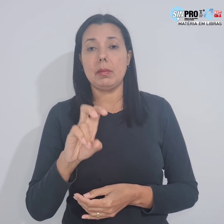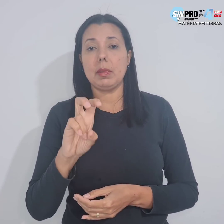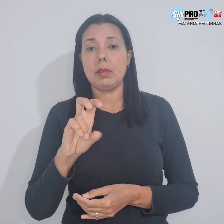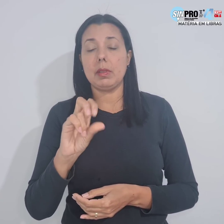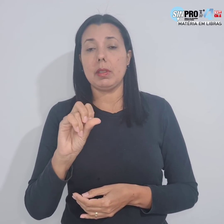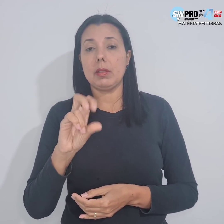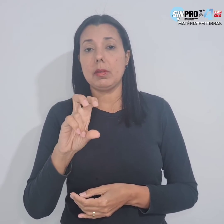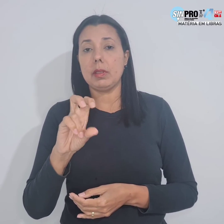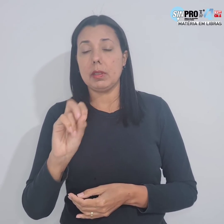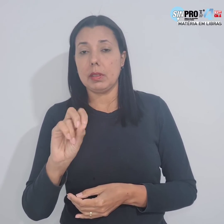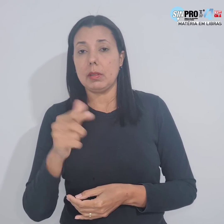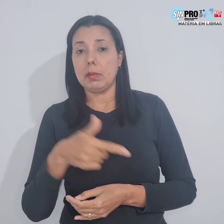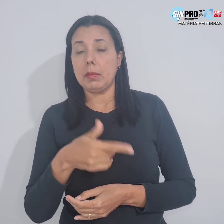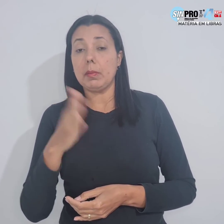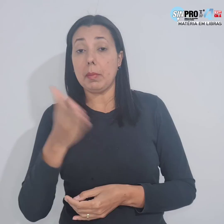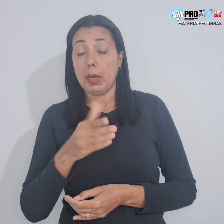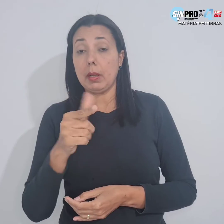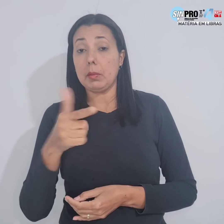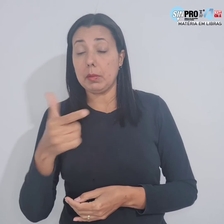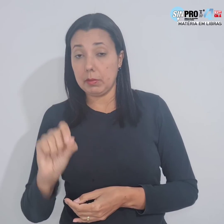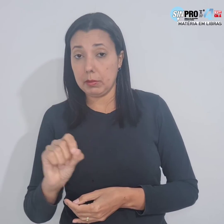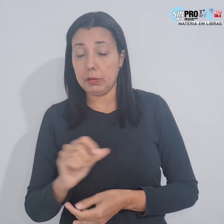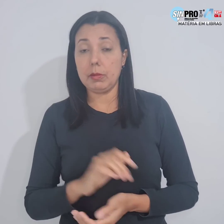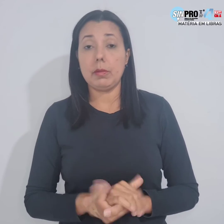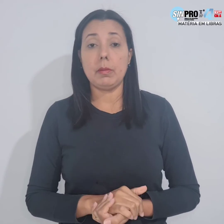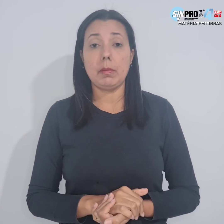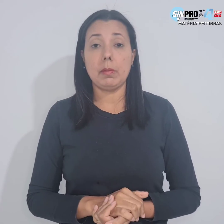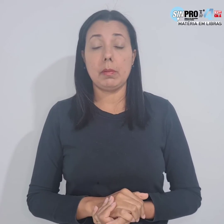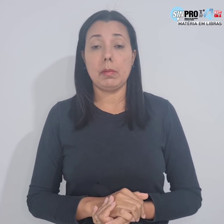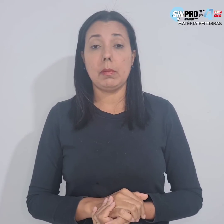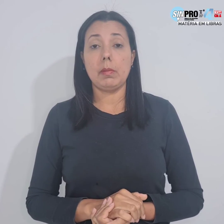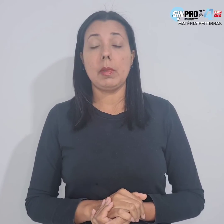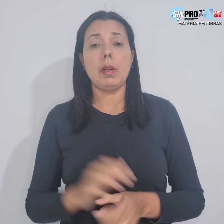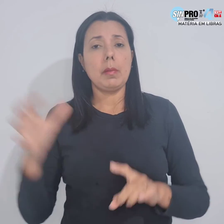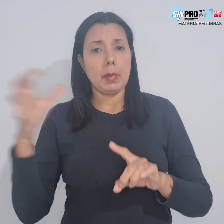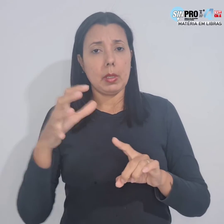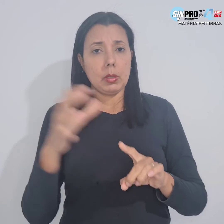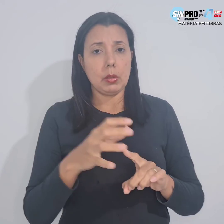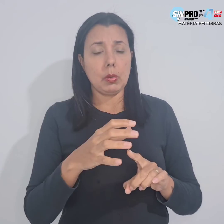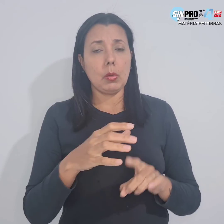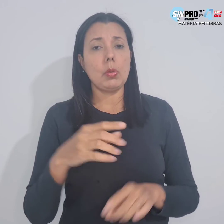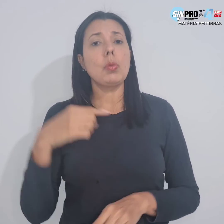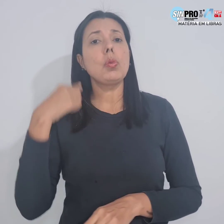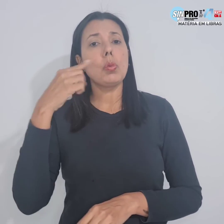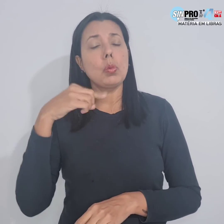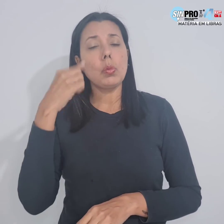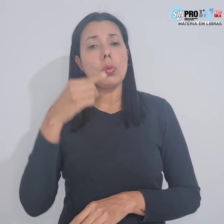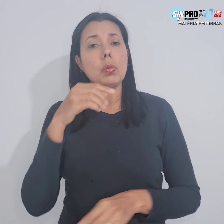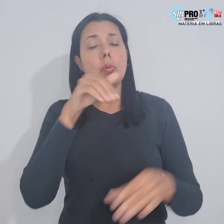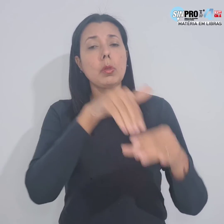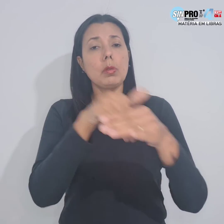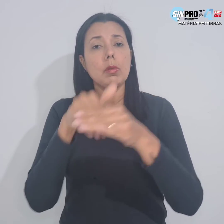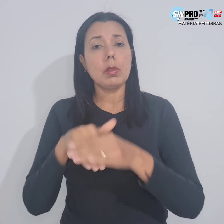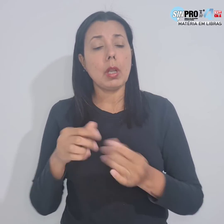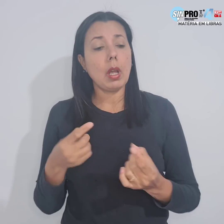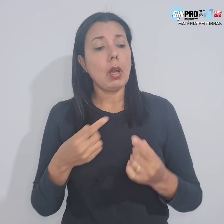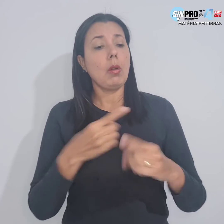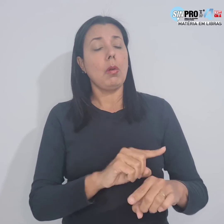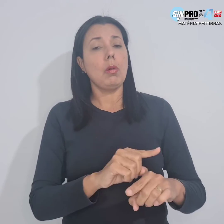.595-2020. Pressione os parlamentares para votarem contra o